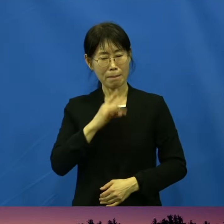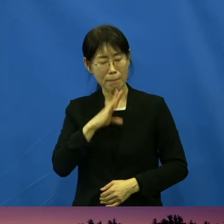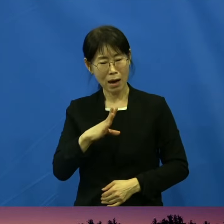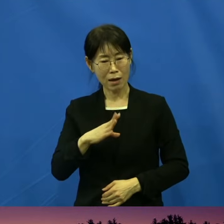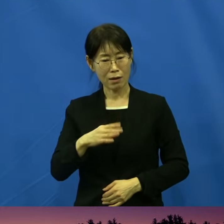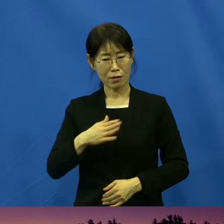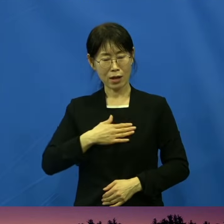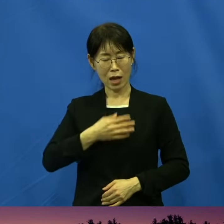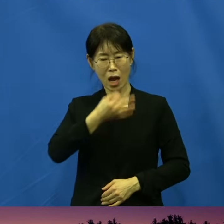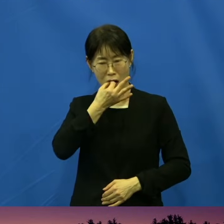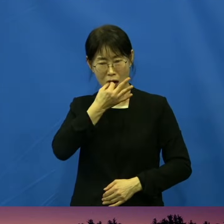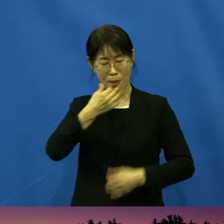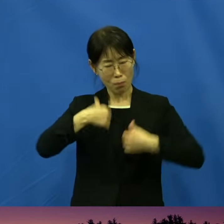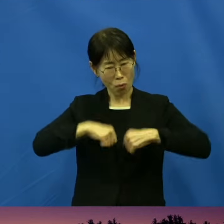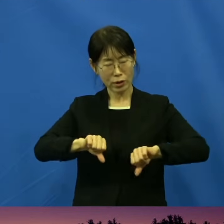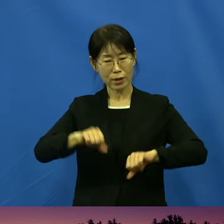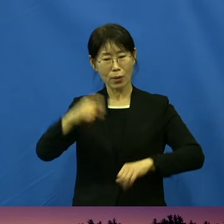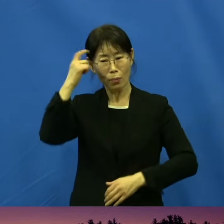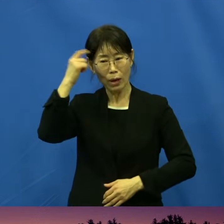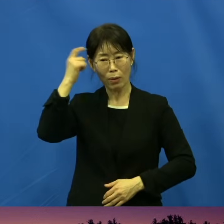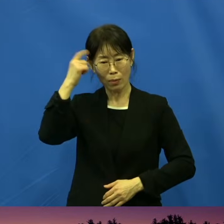함께 죽은 게 아니에요.